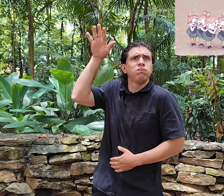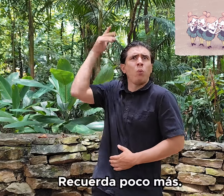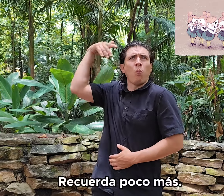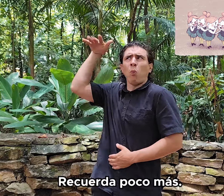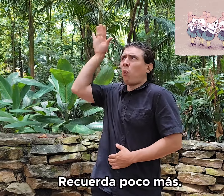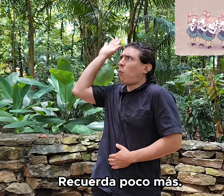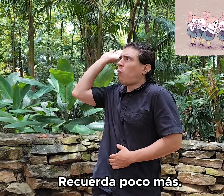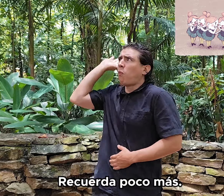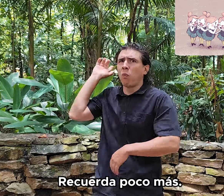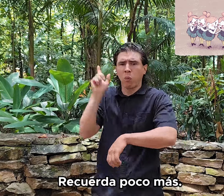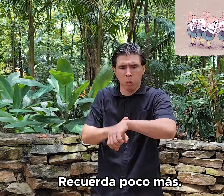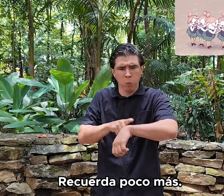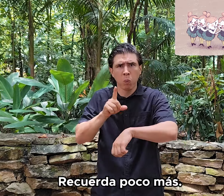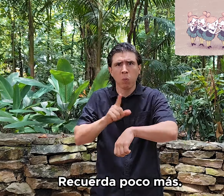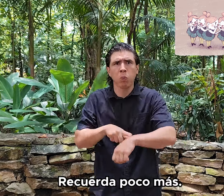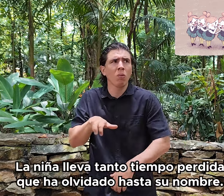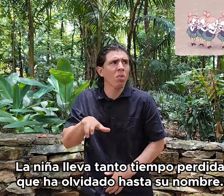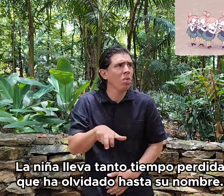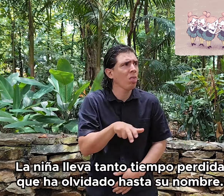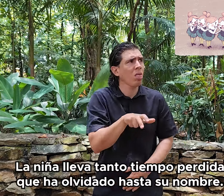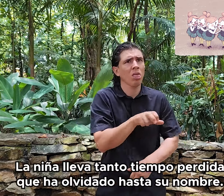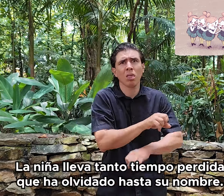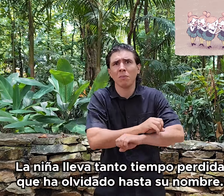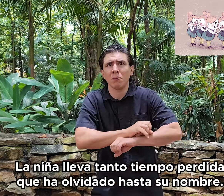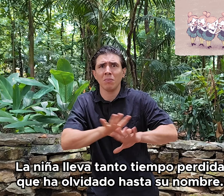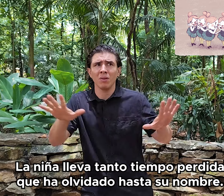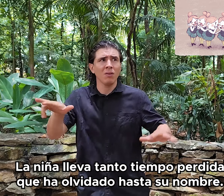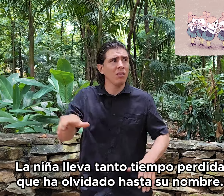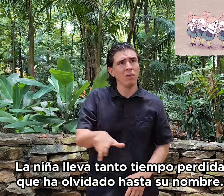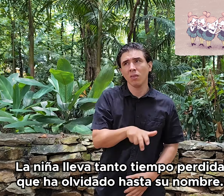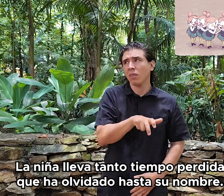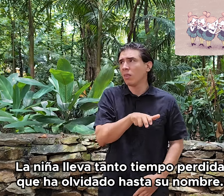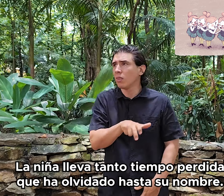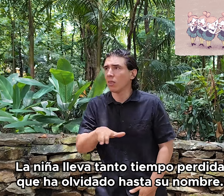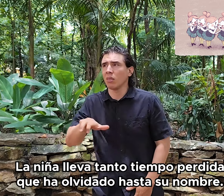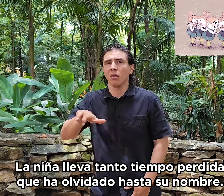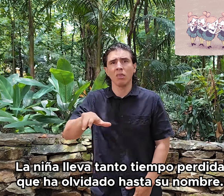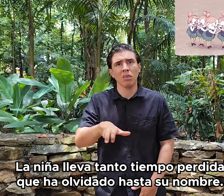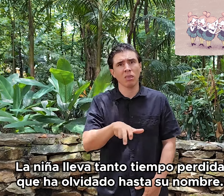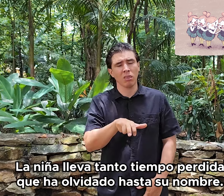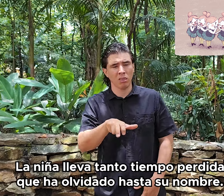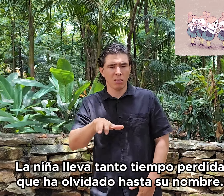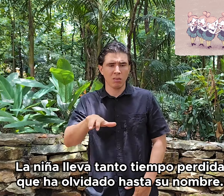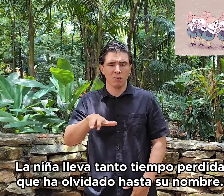Recuerda poco más. La niña lleva tanto tiempo perdida que ha olvidado hasta su nombre.